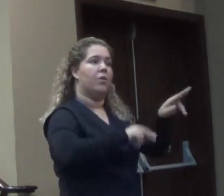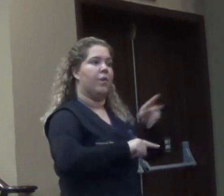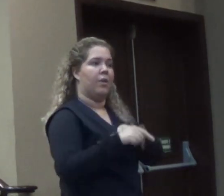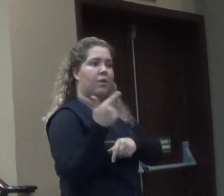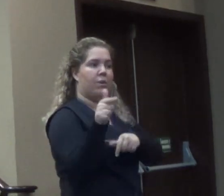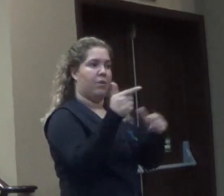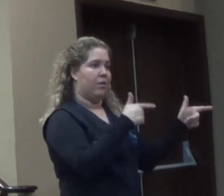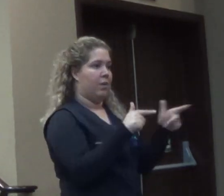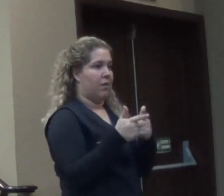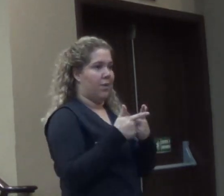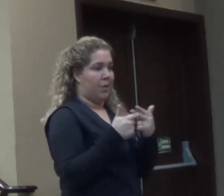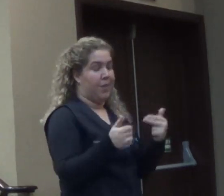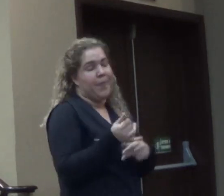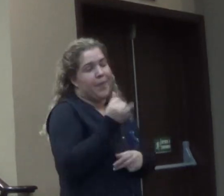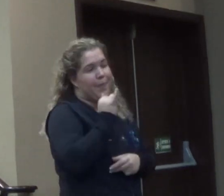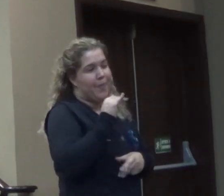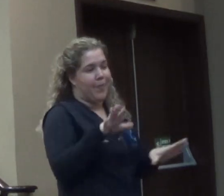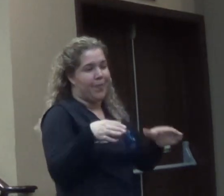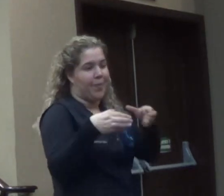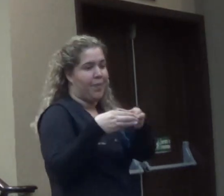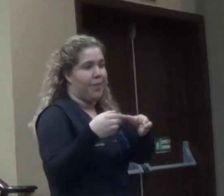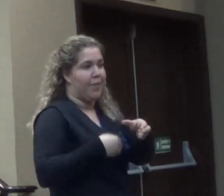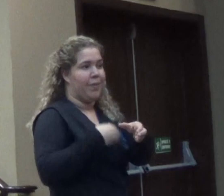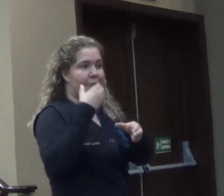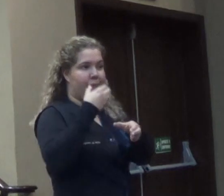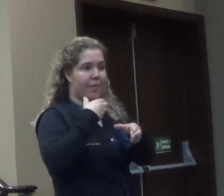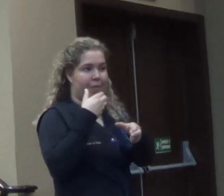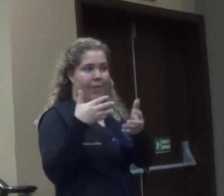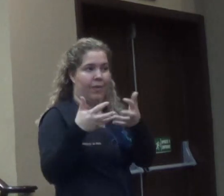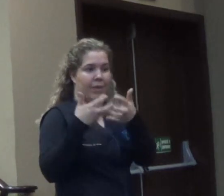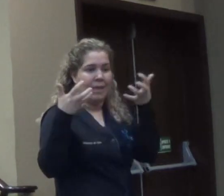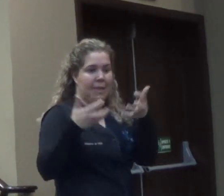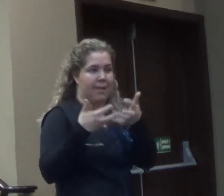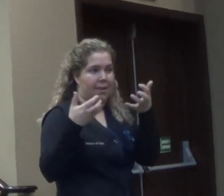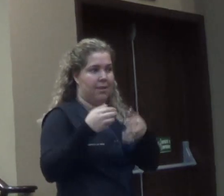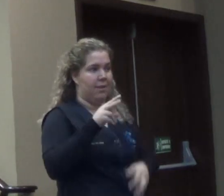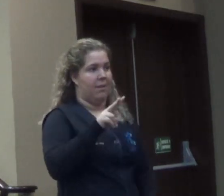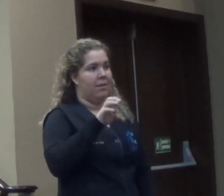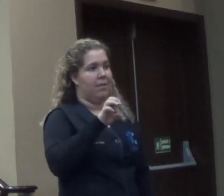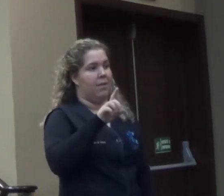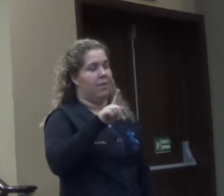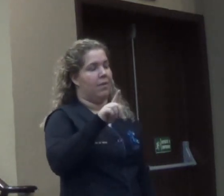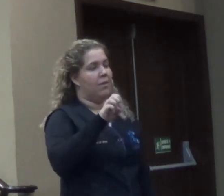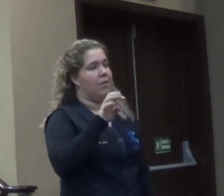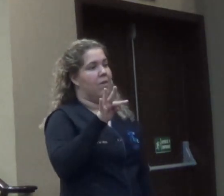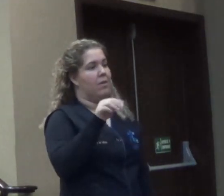exemplo, os vegetarianos fazem a principal refeição normalmente pela manhã.